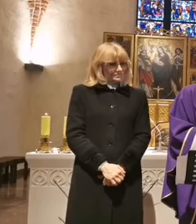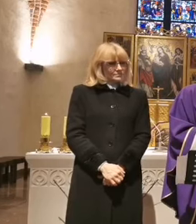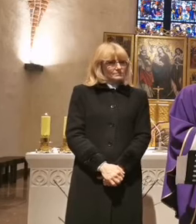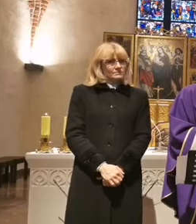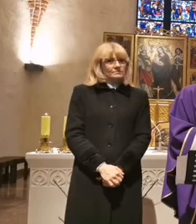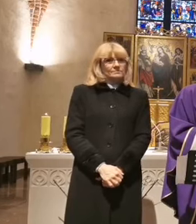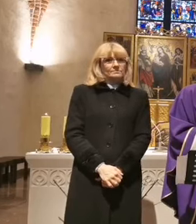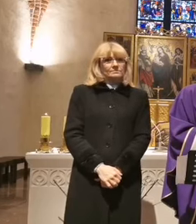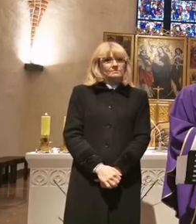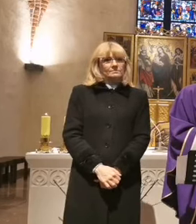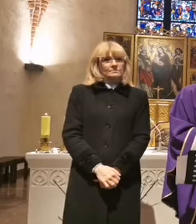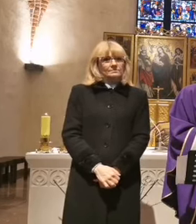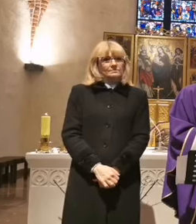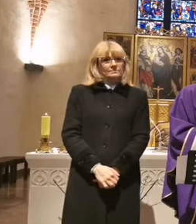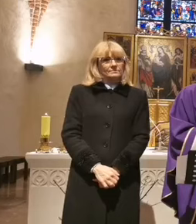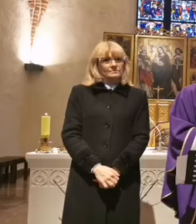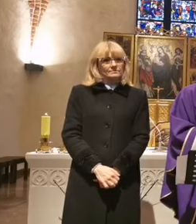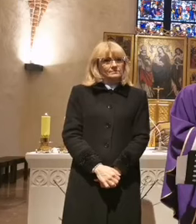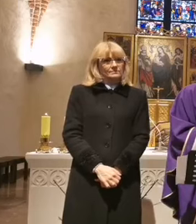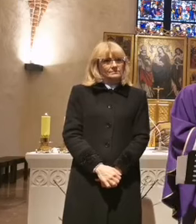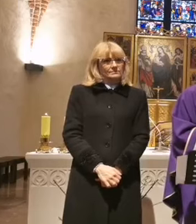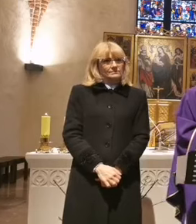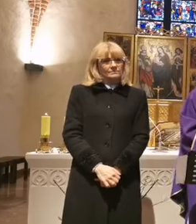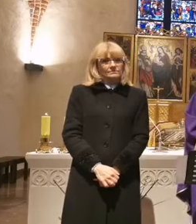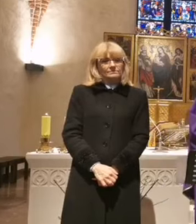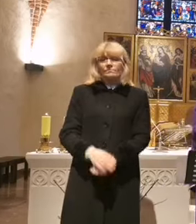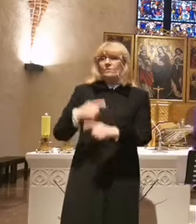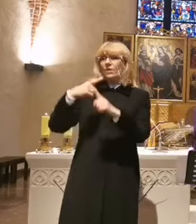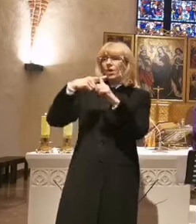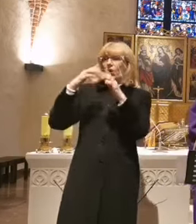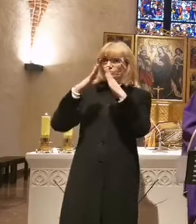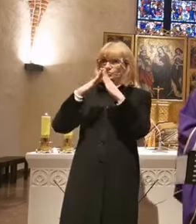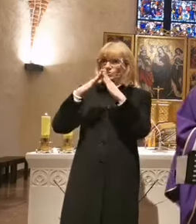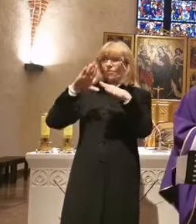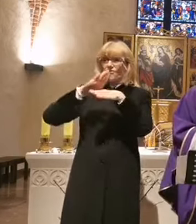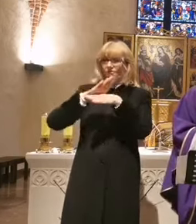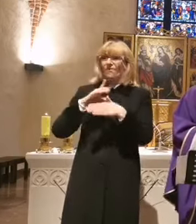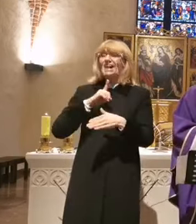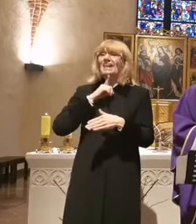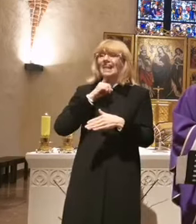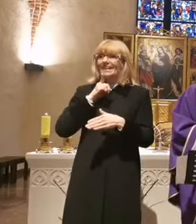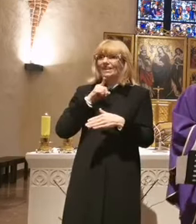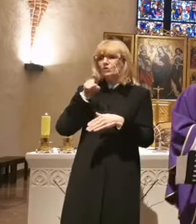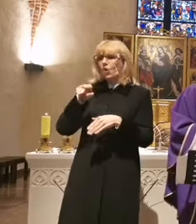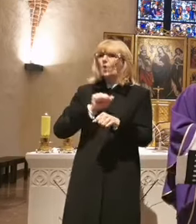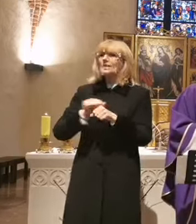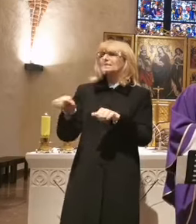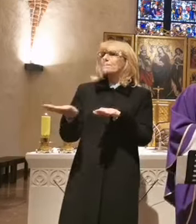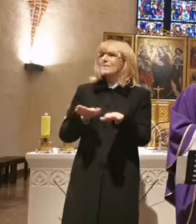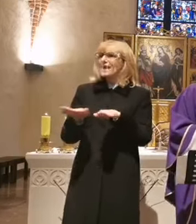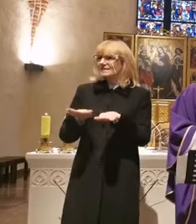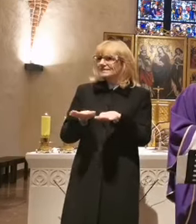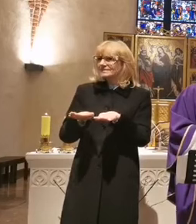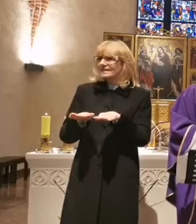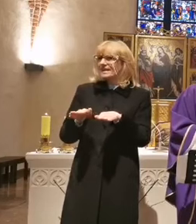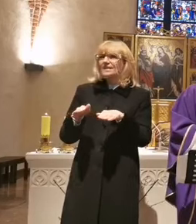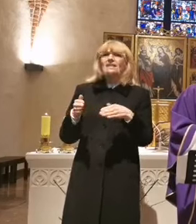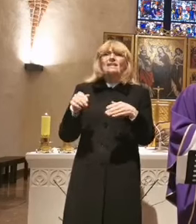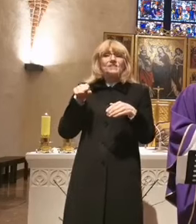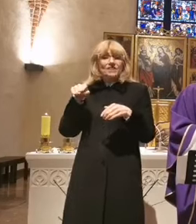è diventato come un mercato. Świątynia w religii jest miejscem, w którym ludzie mają spotykać